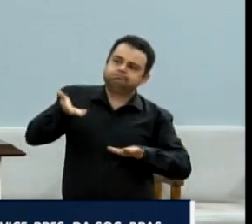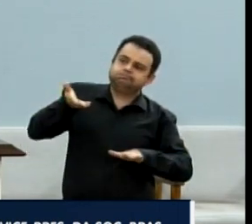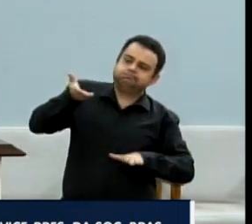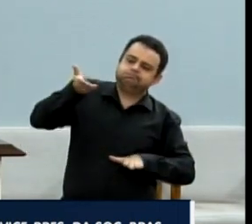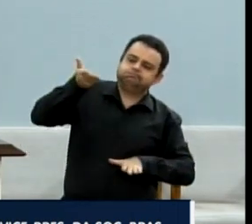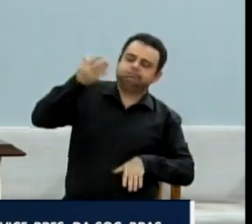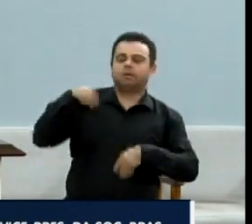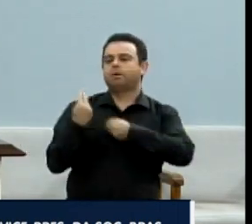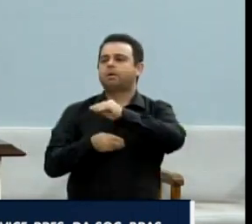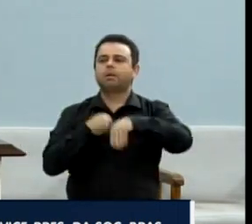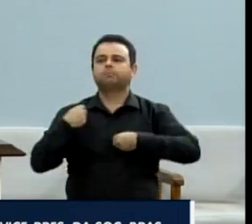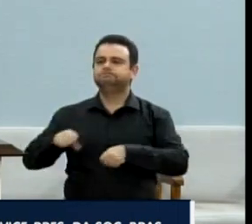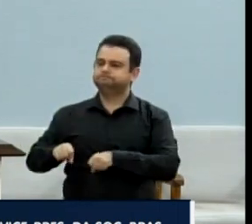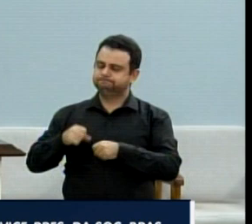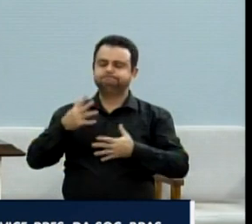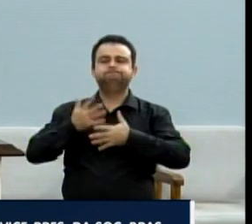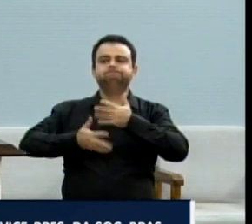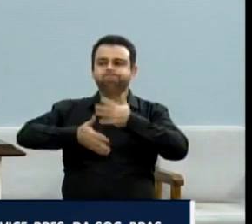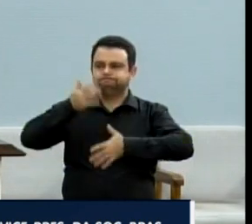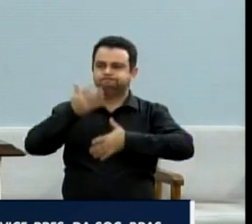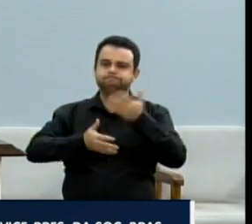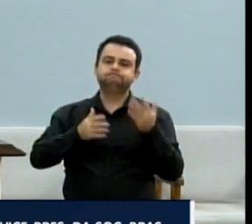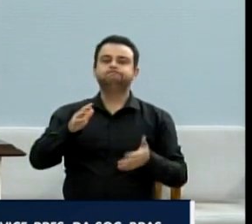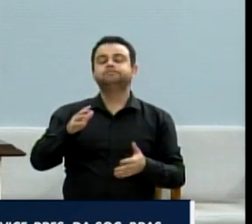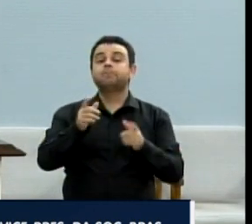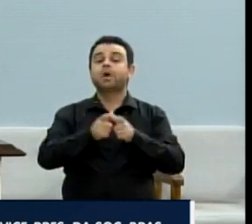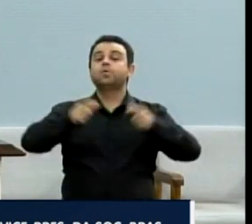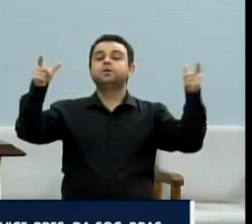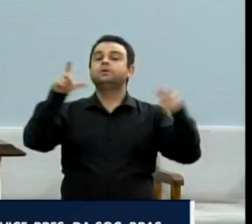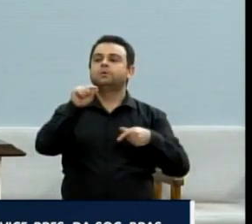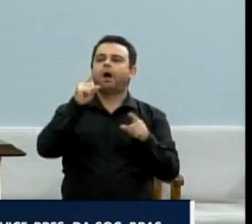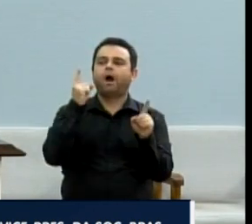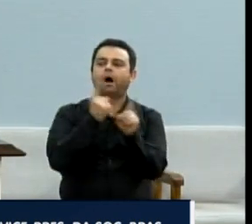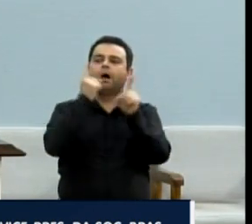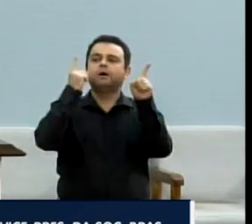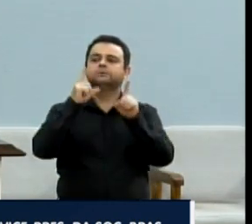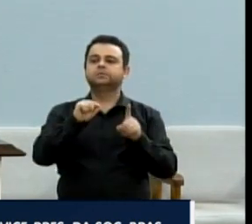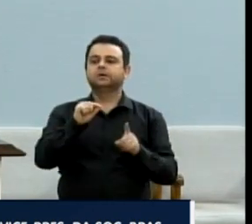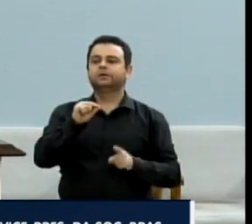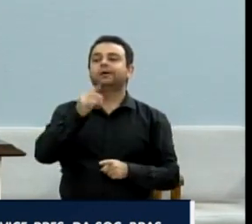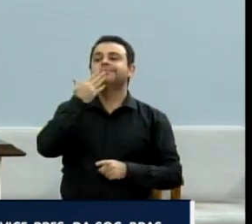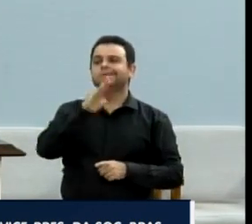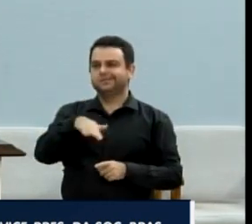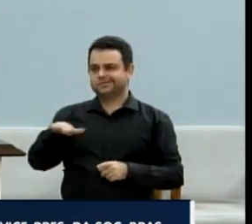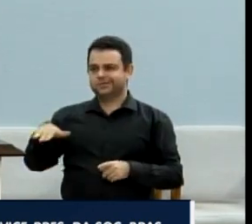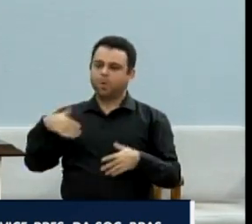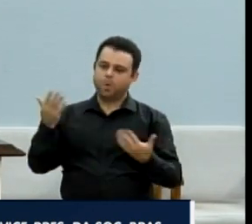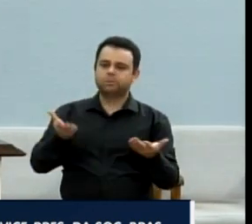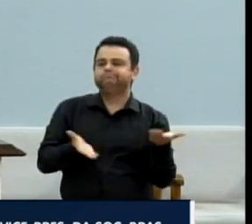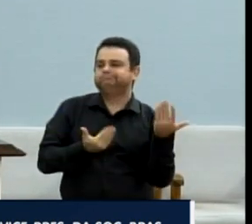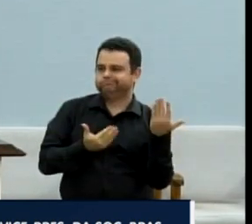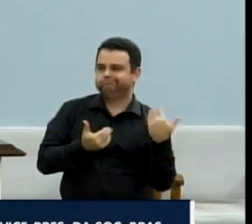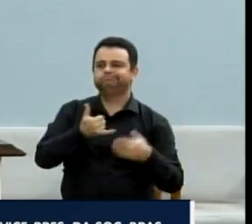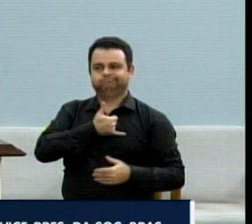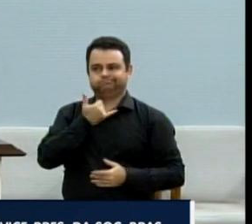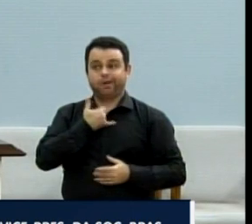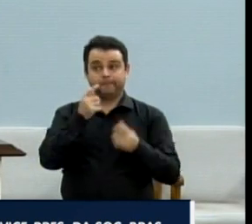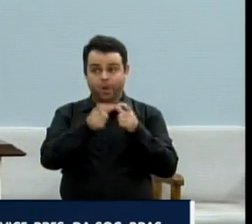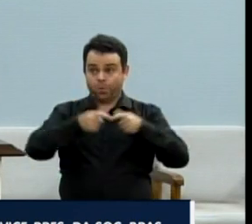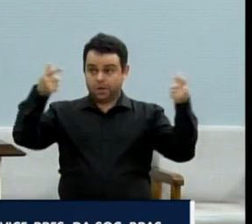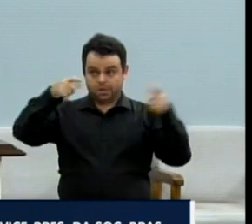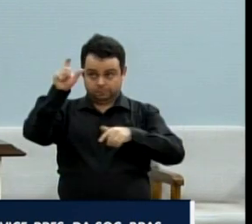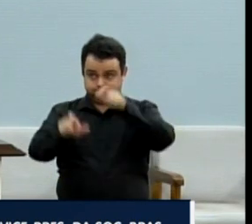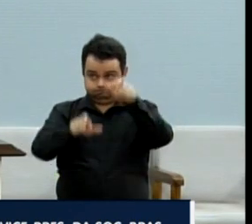são diagnosticados durante a infância e adolescência. E a grande maioria desses pacientes